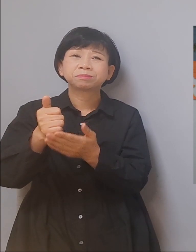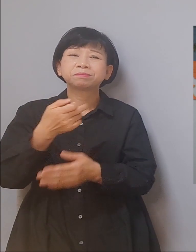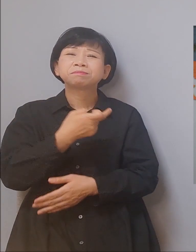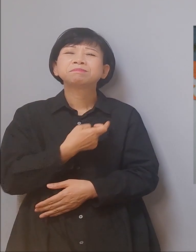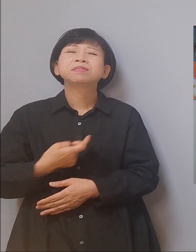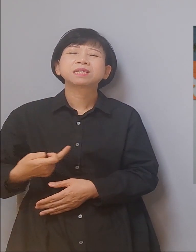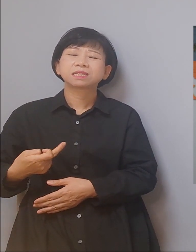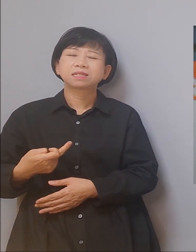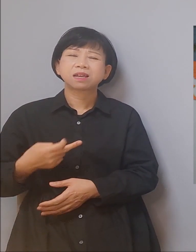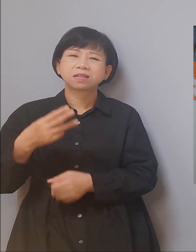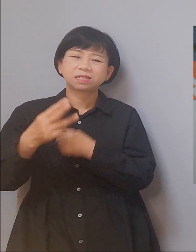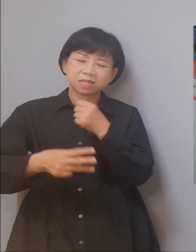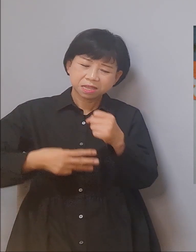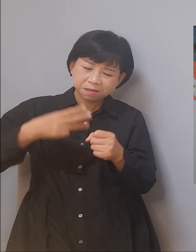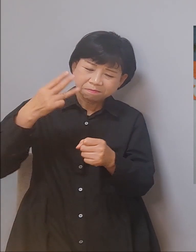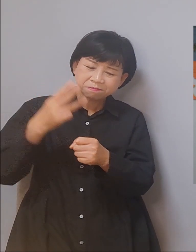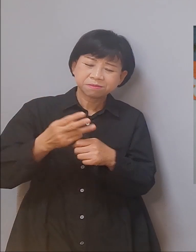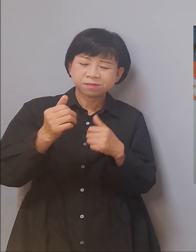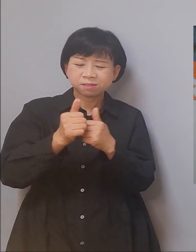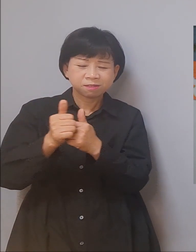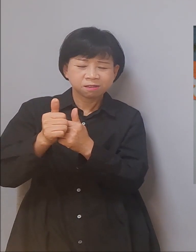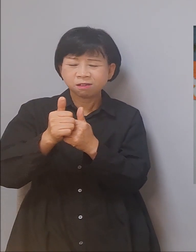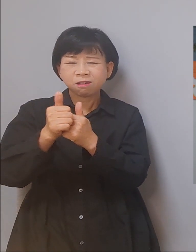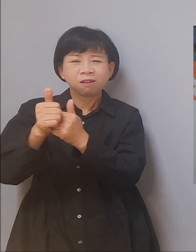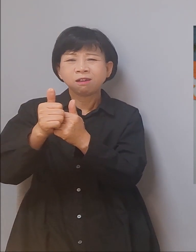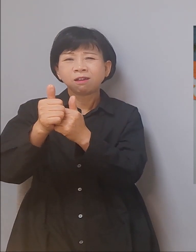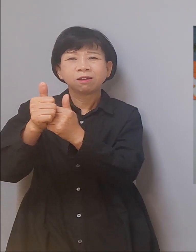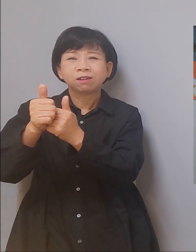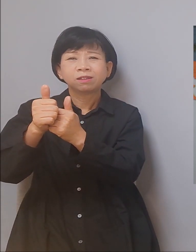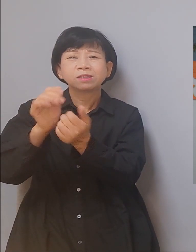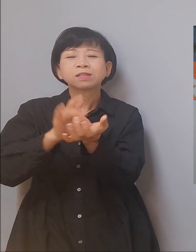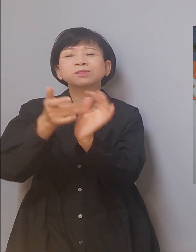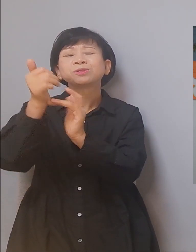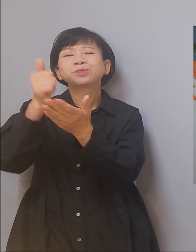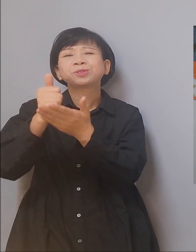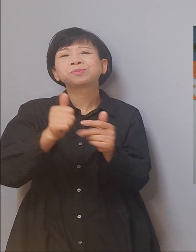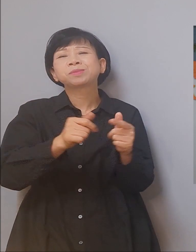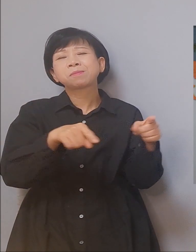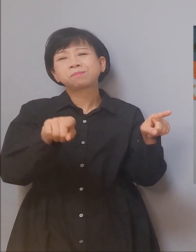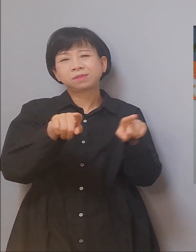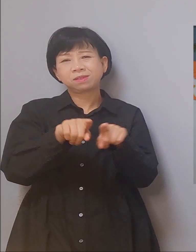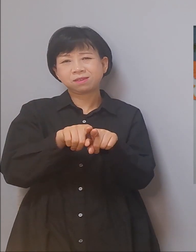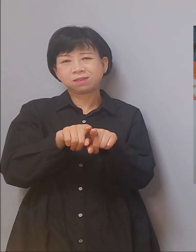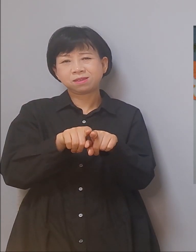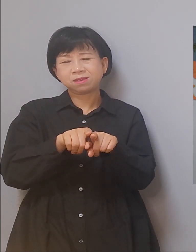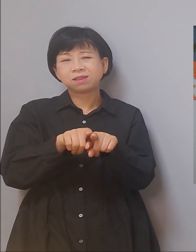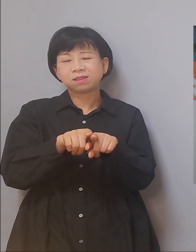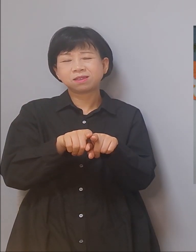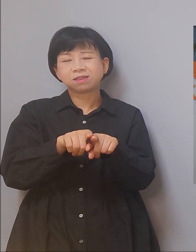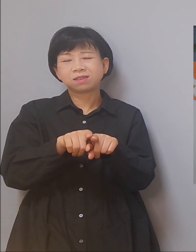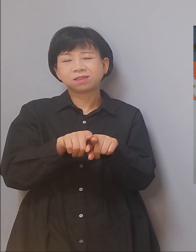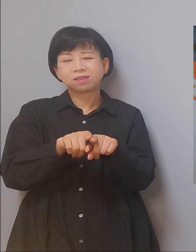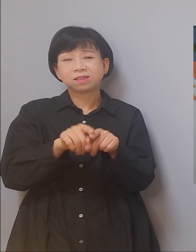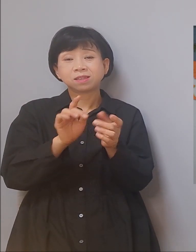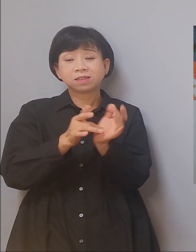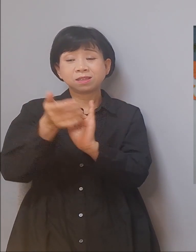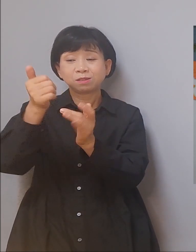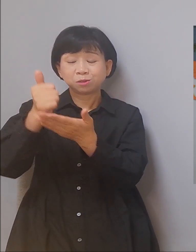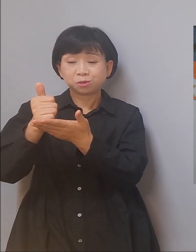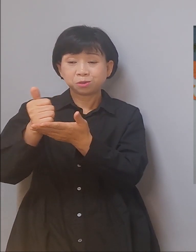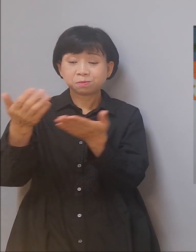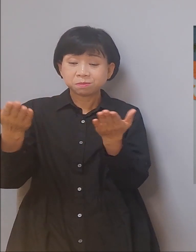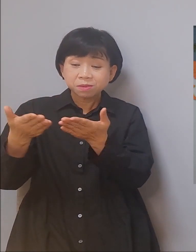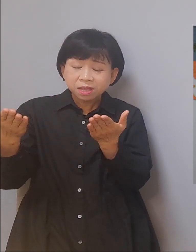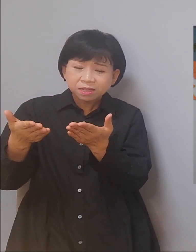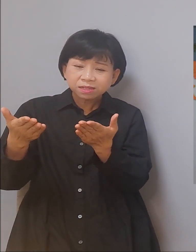되어서 3년간 밤낮을 따라다니면서 예수님과 함께했던 제자입니다. 예수님의 수많은 사역들의